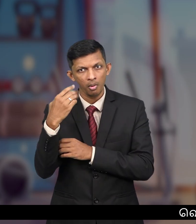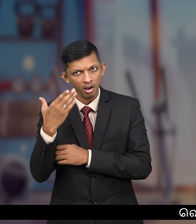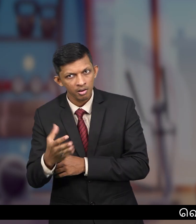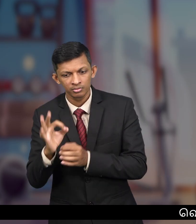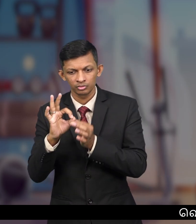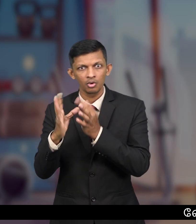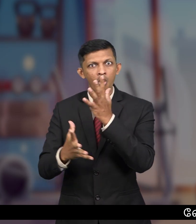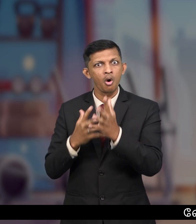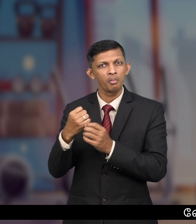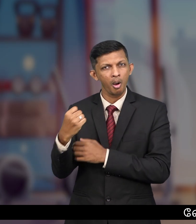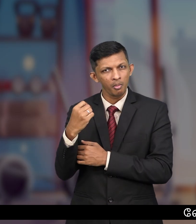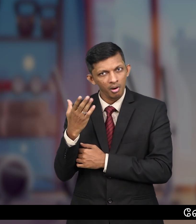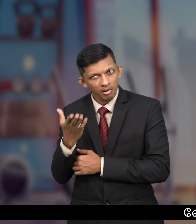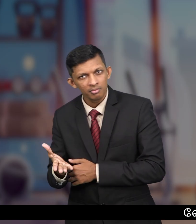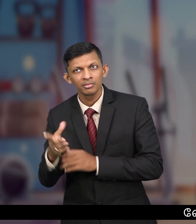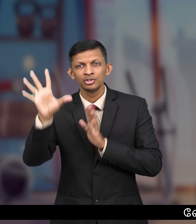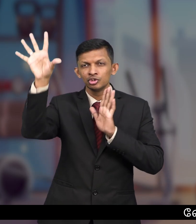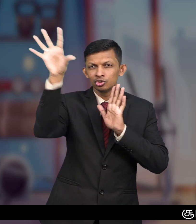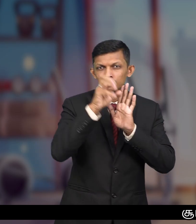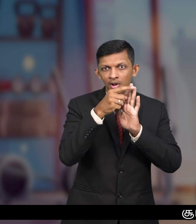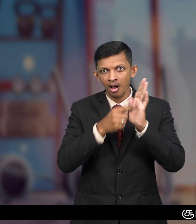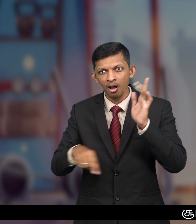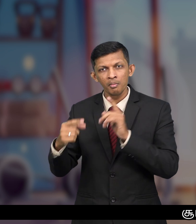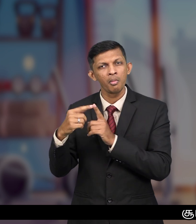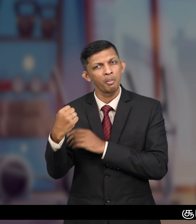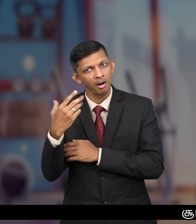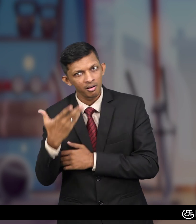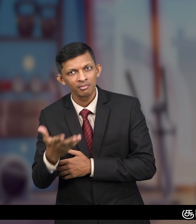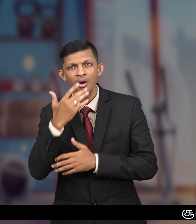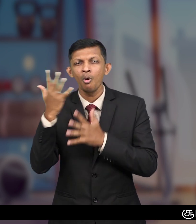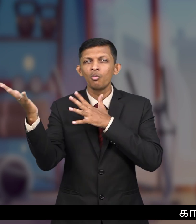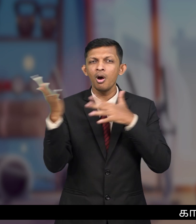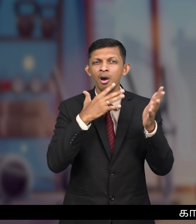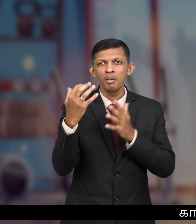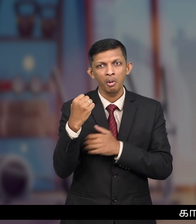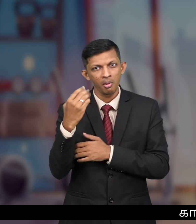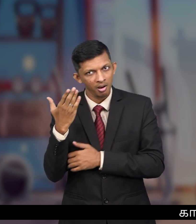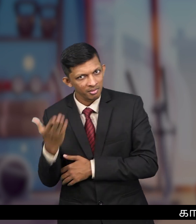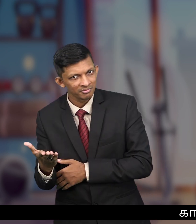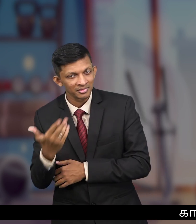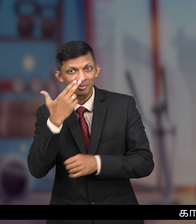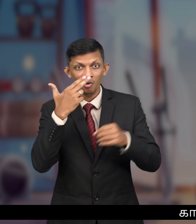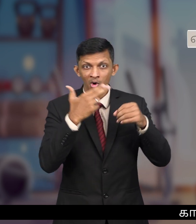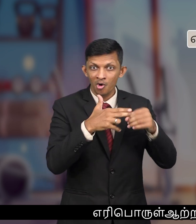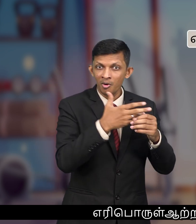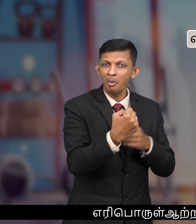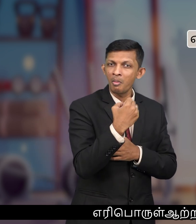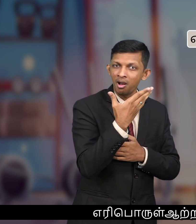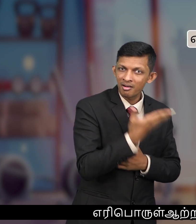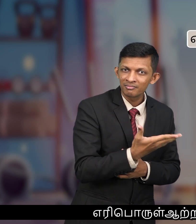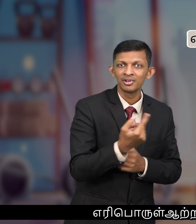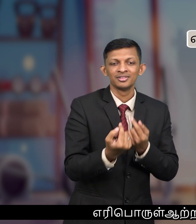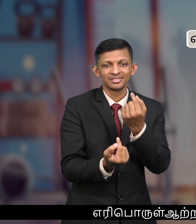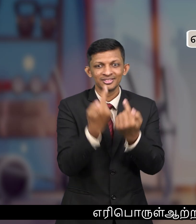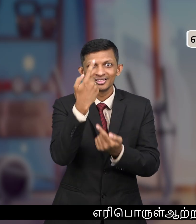ஆற்றல், வேதி ஆற்றல், சூரிய ஆற்றல், காற்று ஆற்றல்,